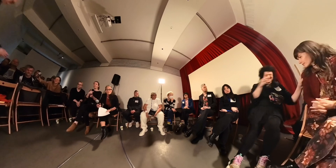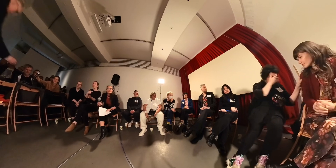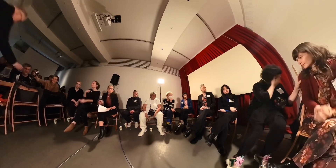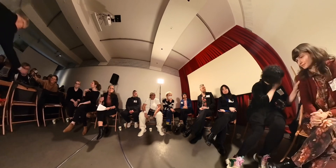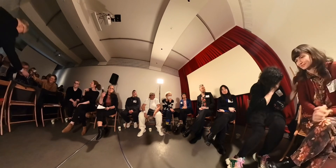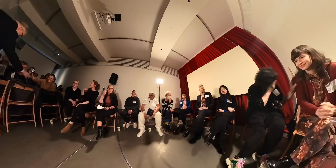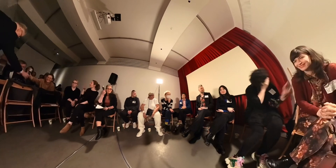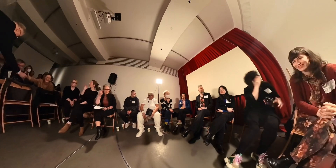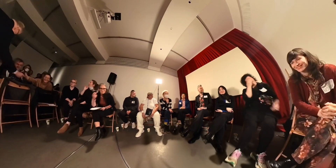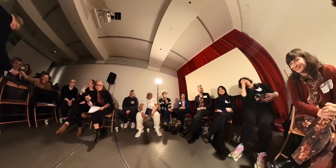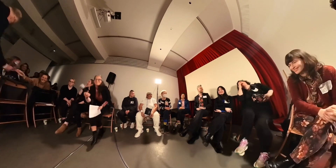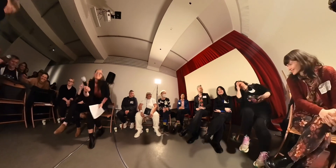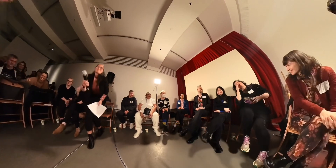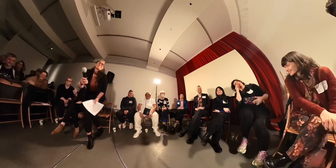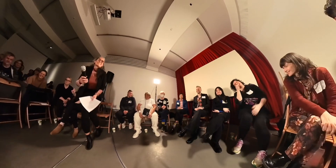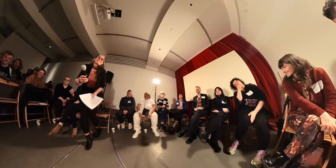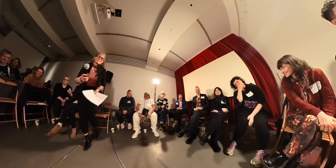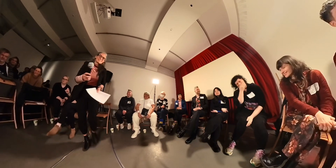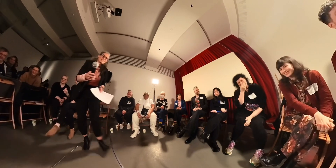já jsem